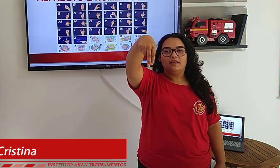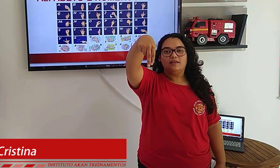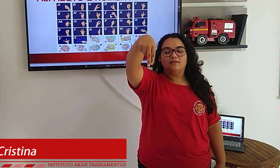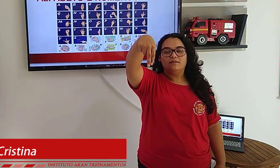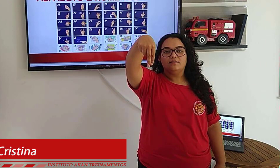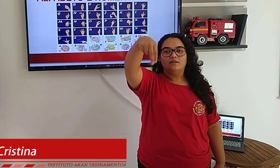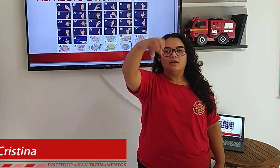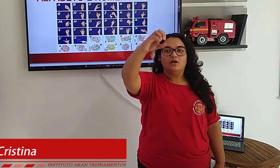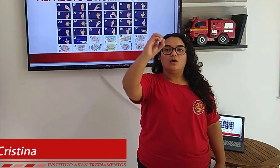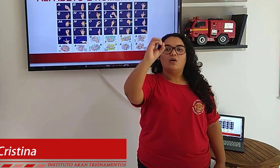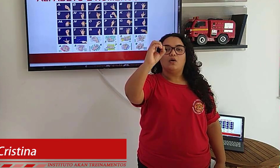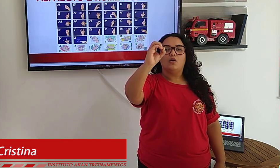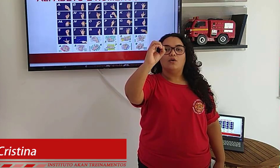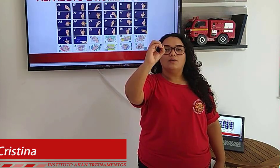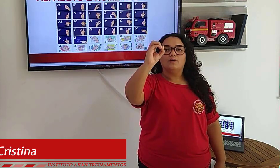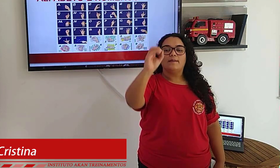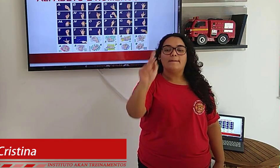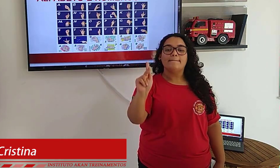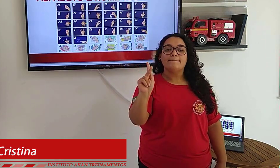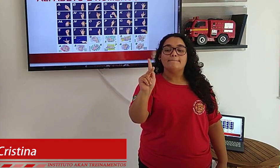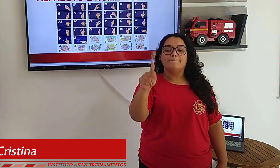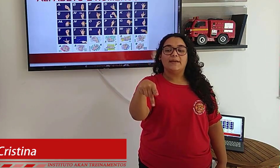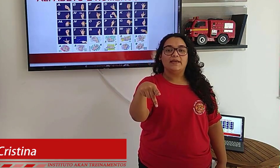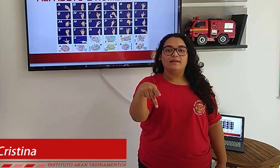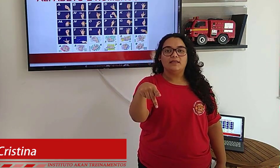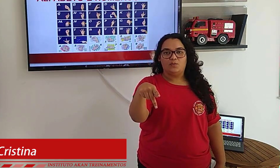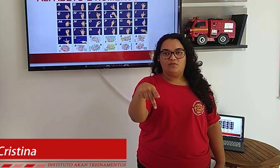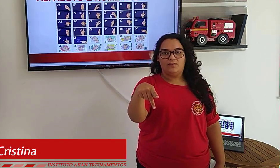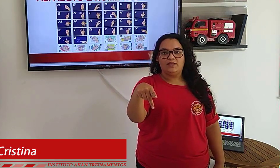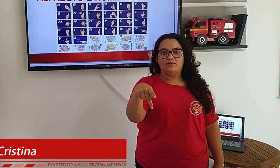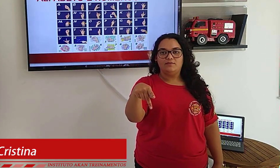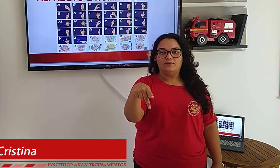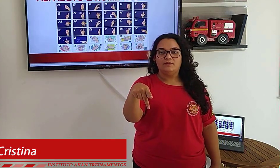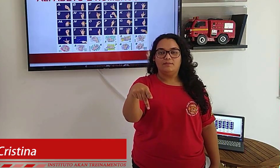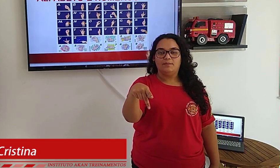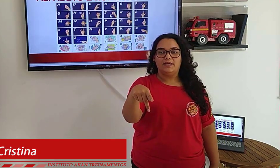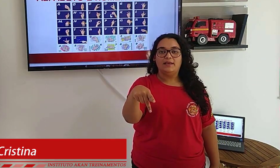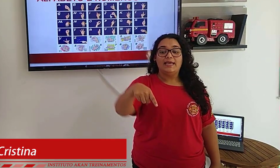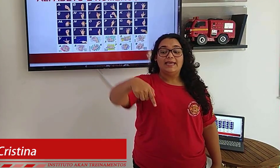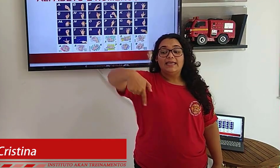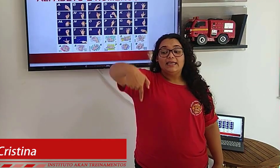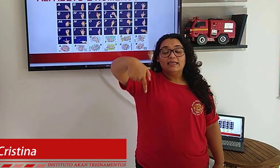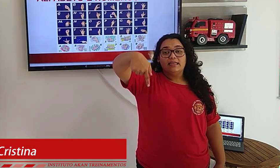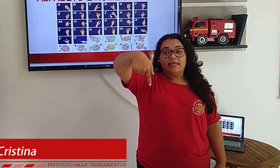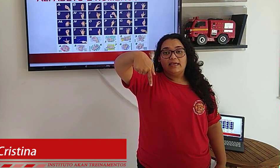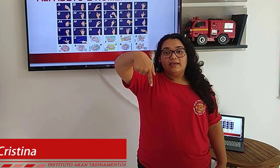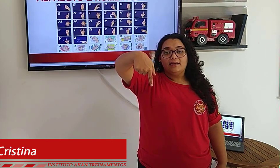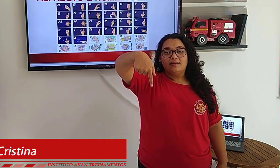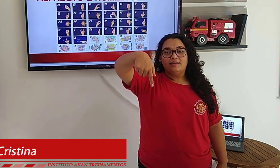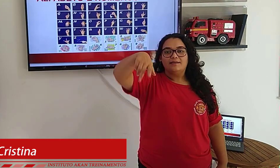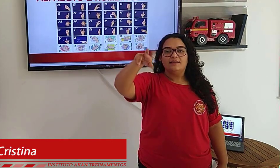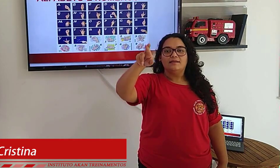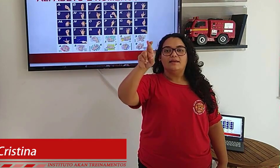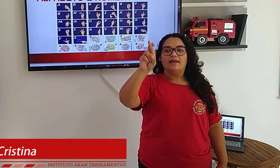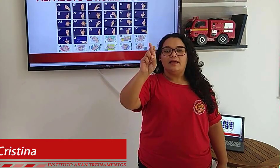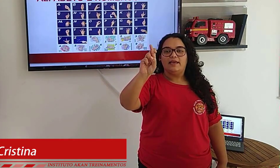N, O, P, tem movimento, P, Q,